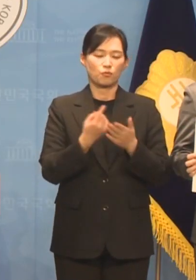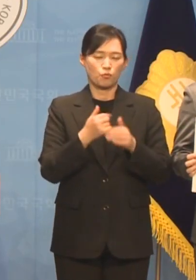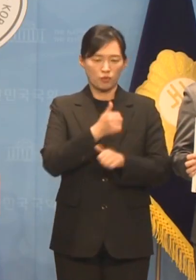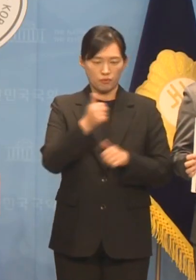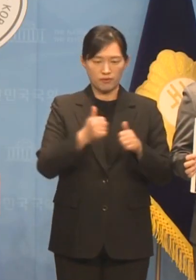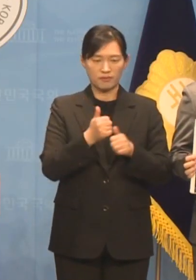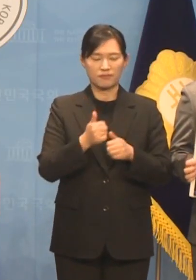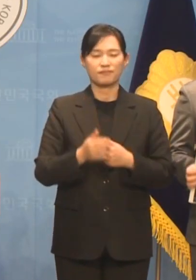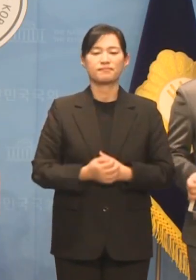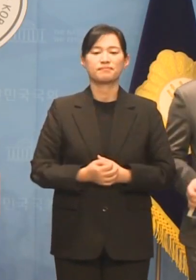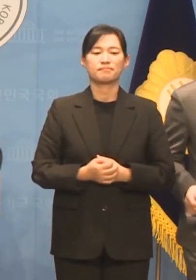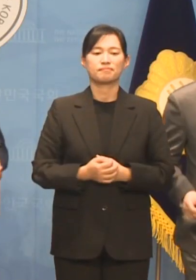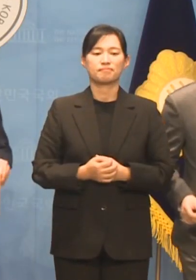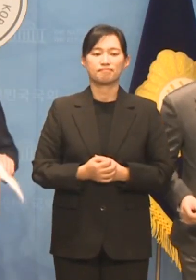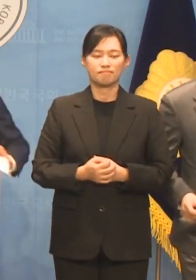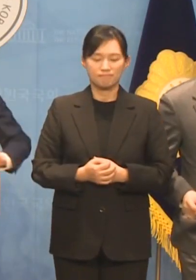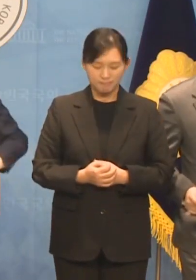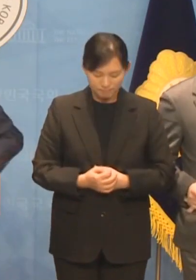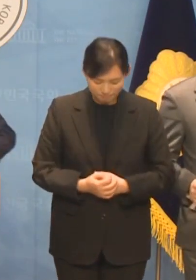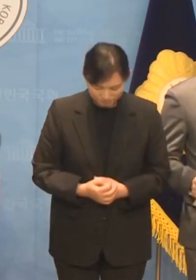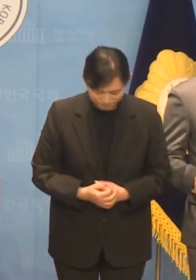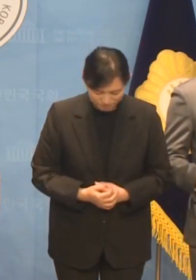일동.